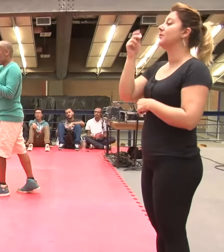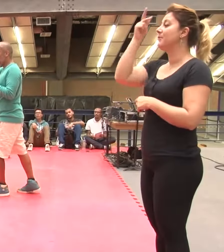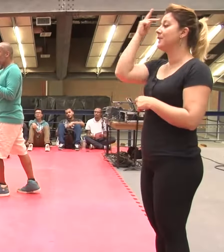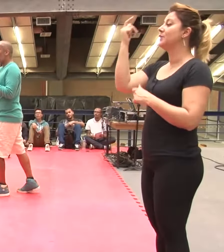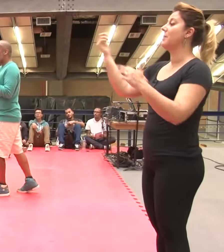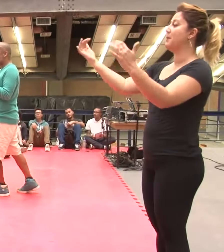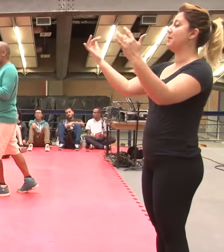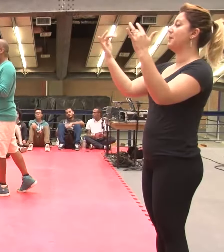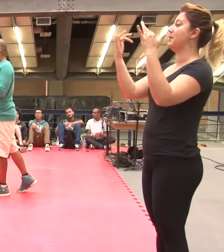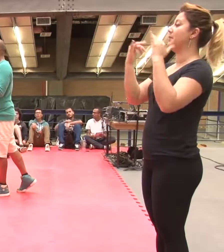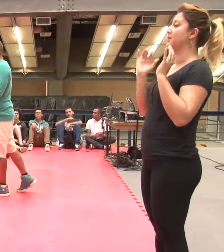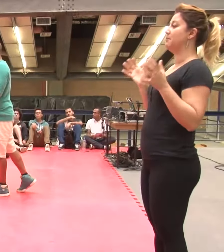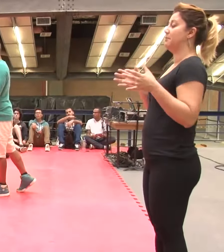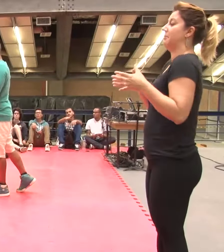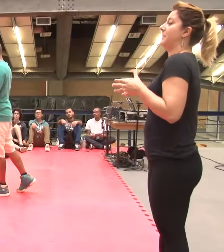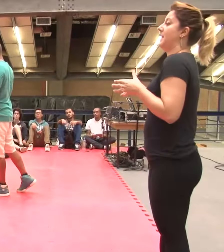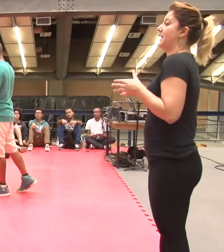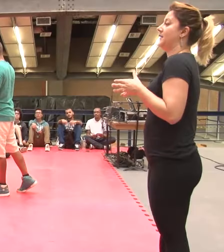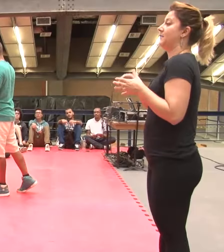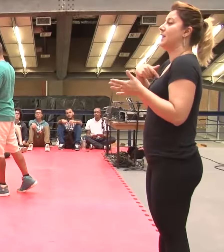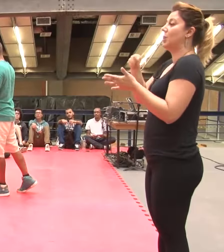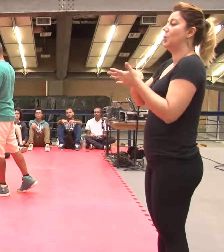e seguidores à sua causa.